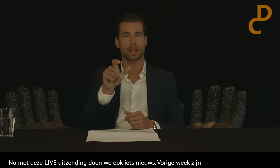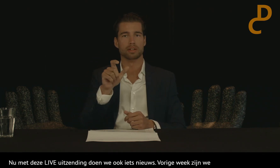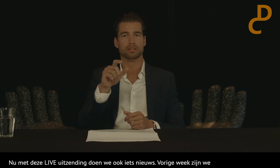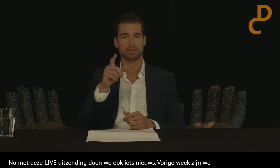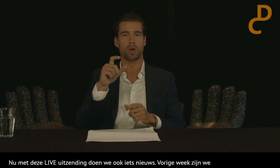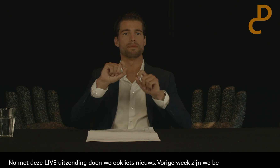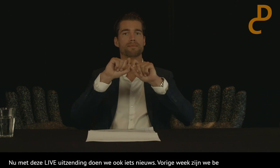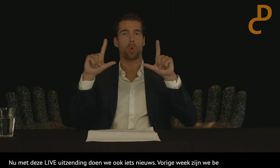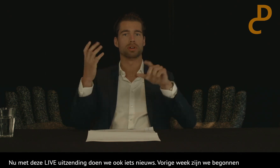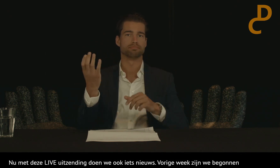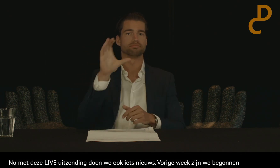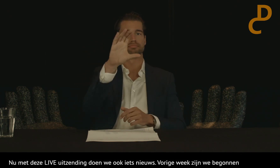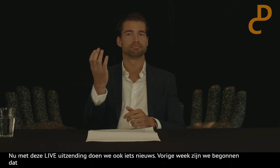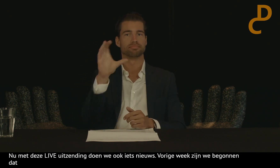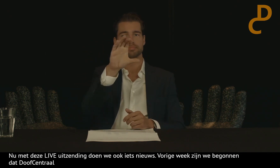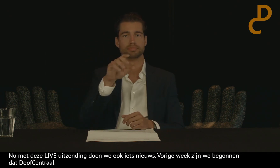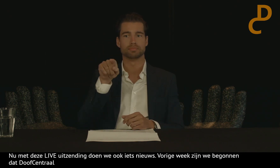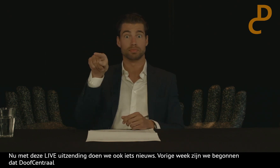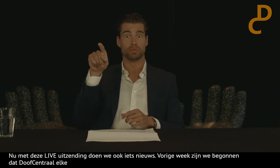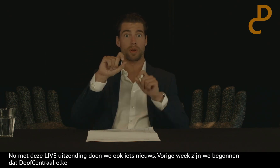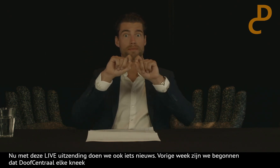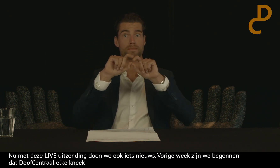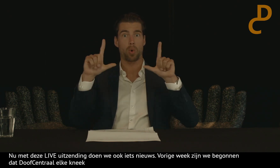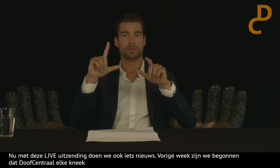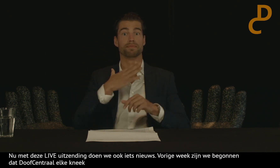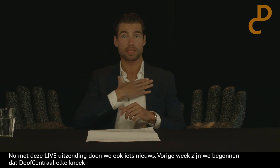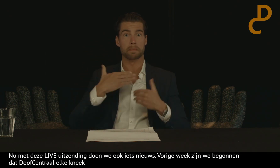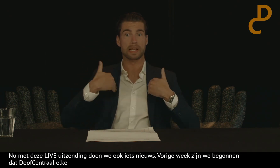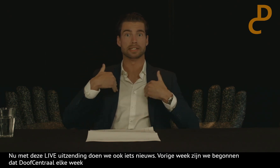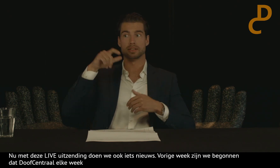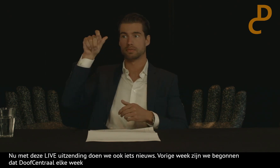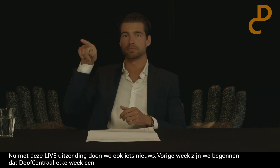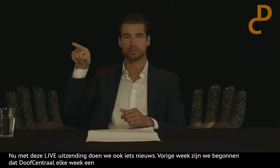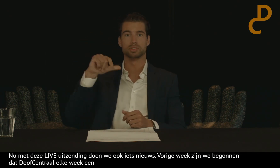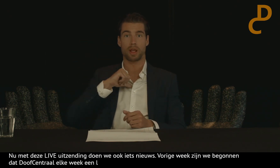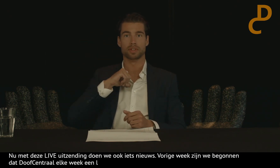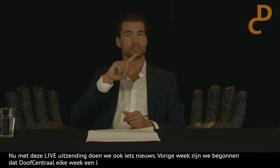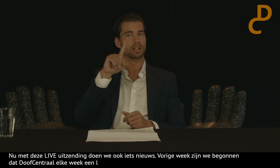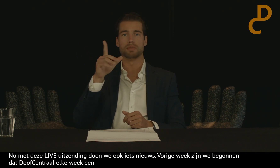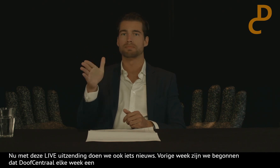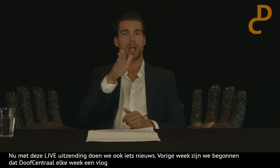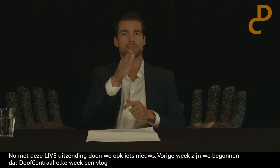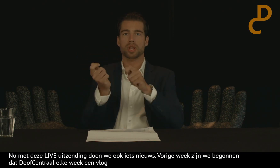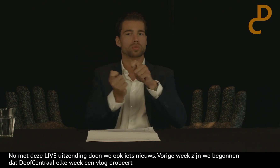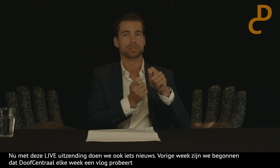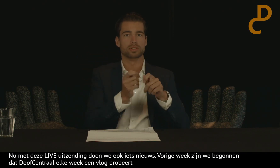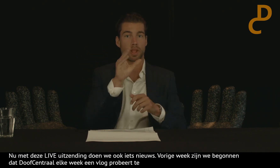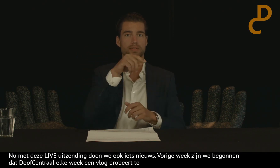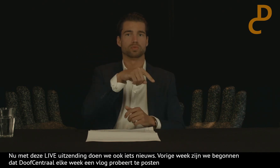om elke week een vlog te posten. En die vlog gaat voor mensen die niet betrokken